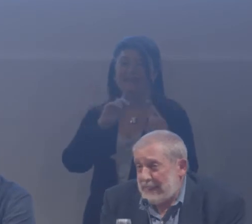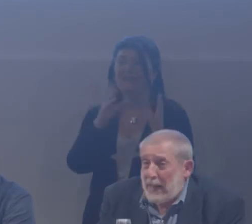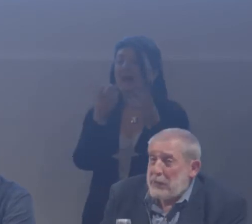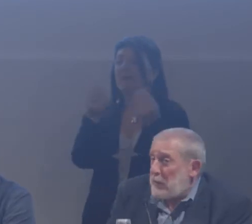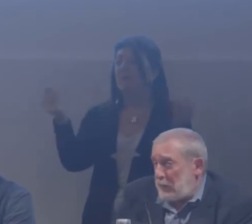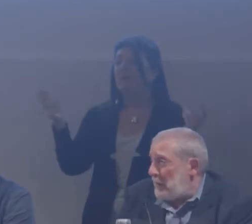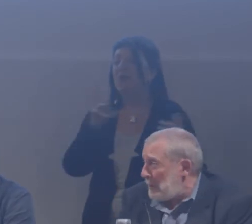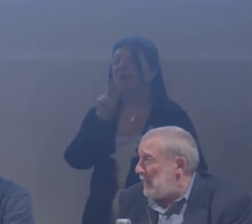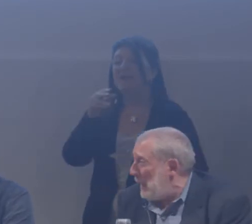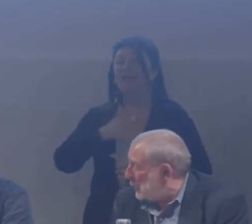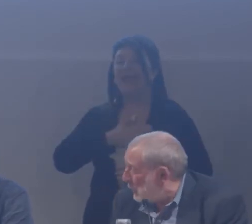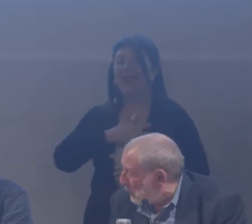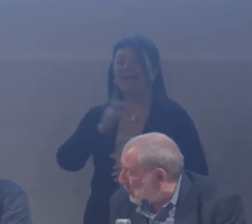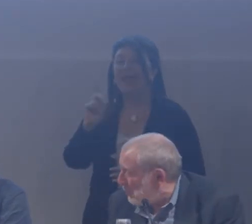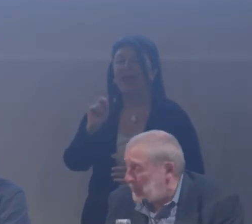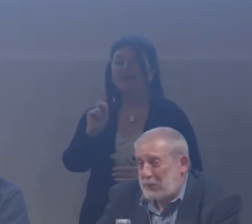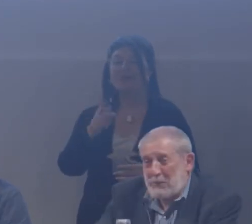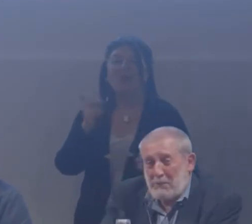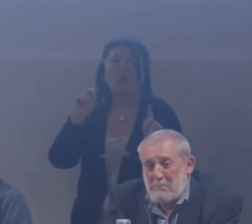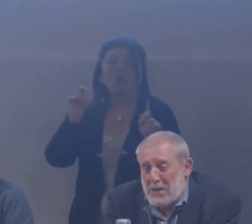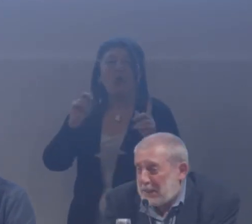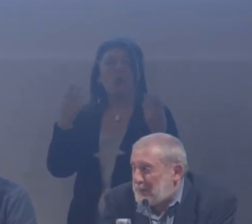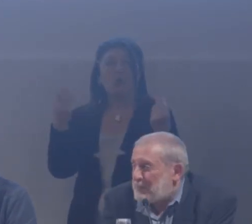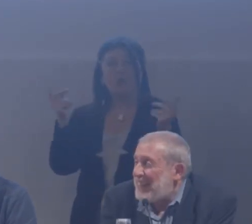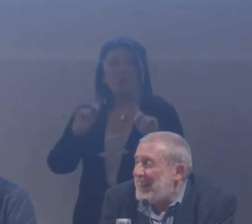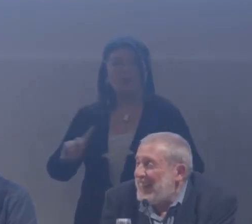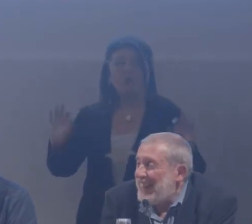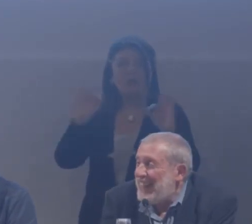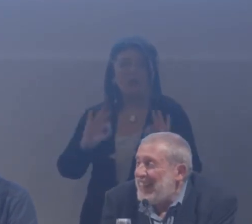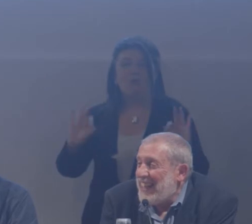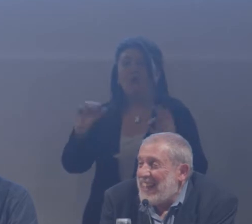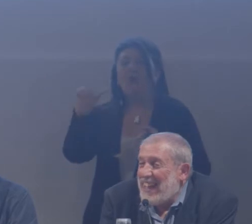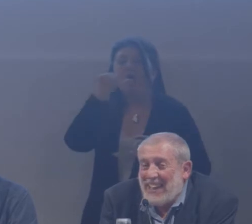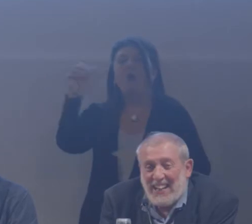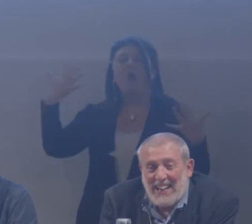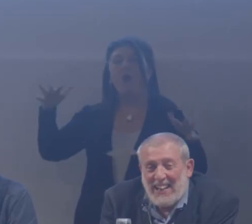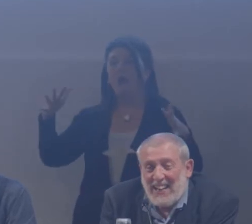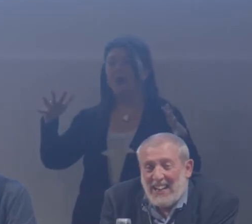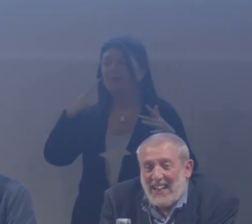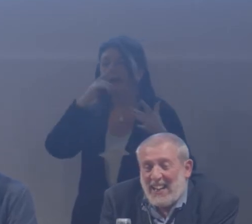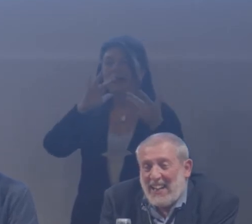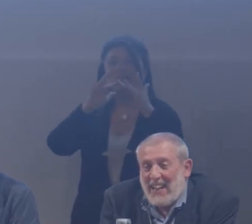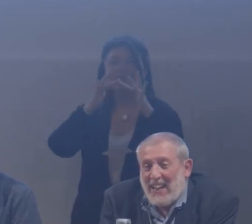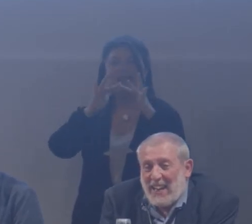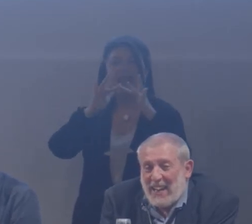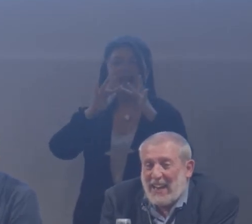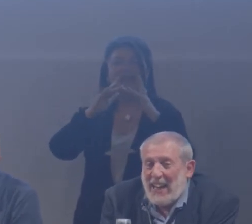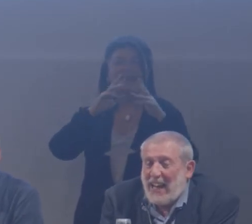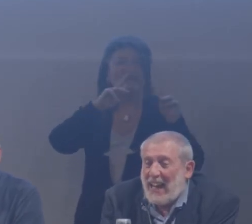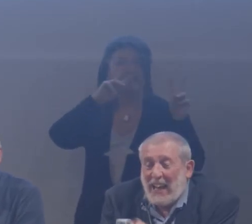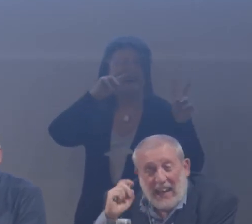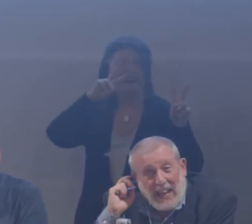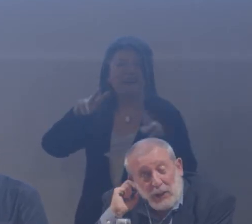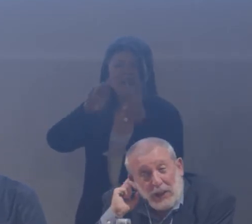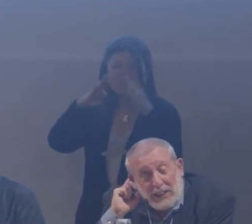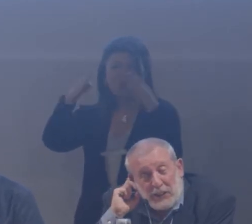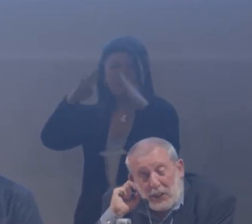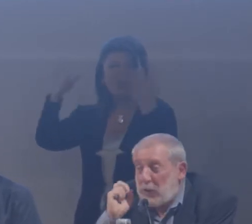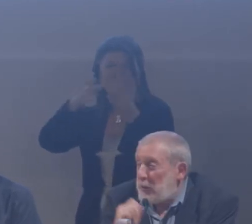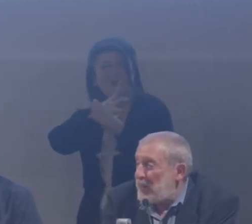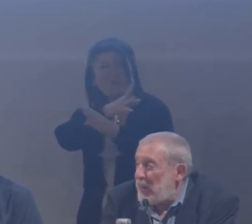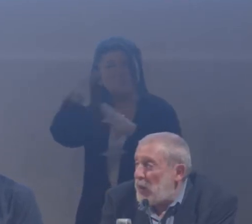rivelare l'età, però va bene. No, no, nessuna paura. Ormai con internet non c'è più nessun,